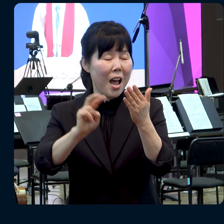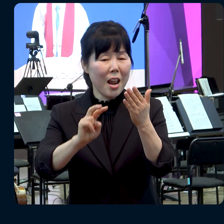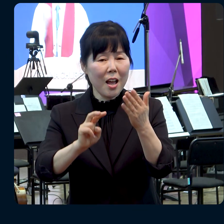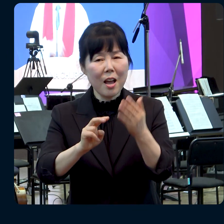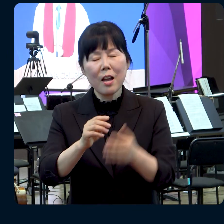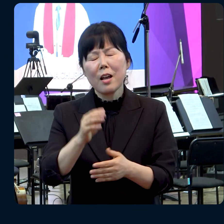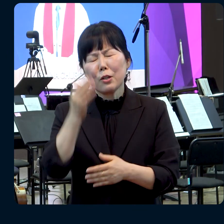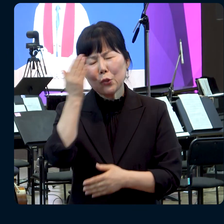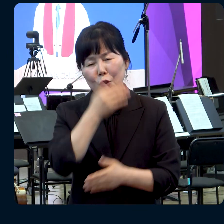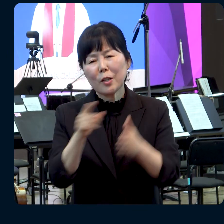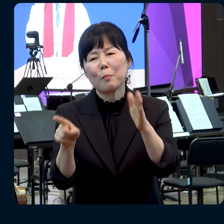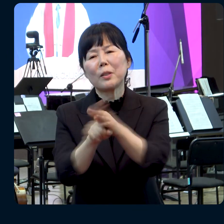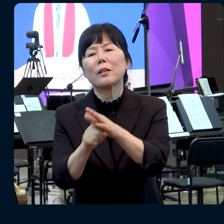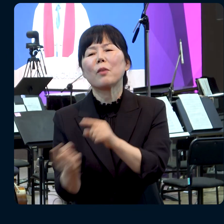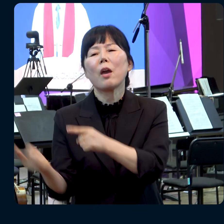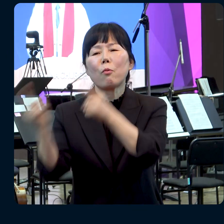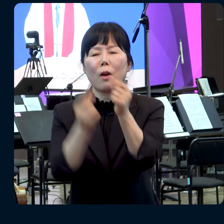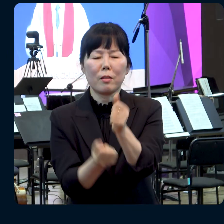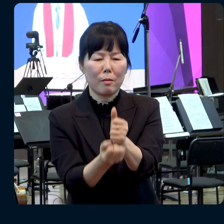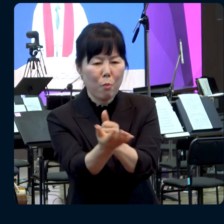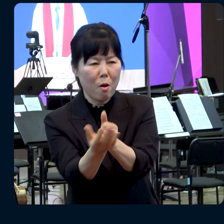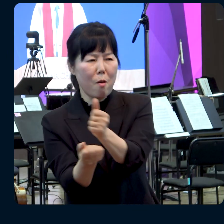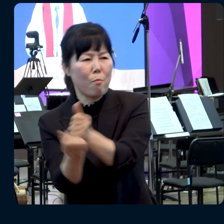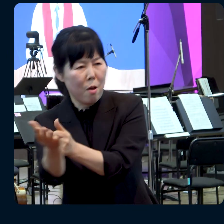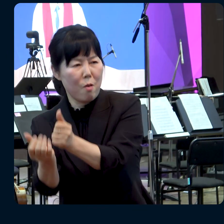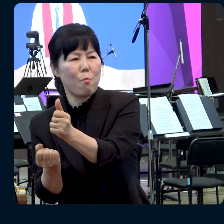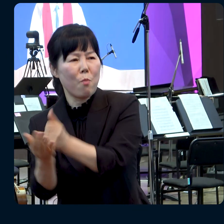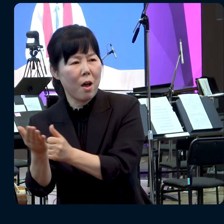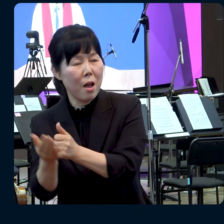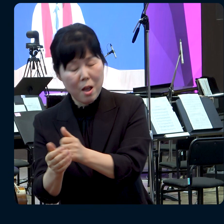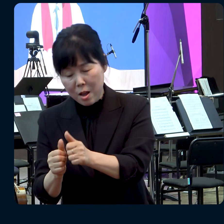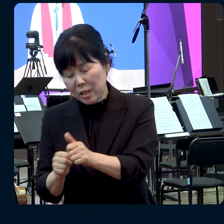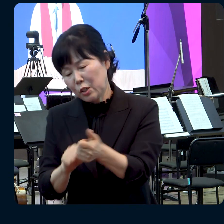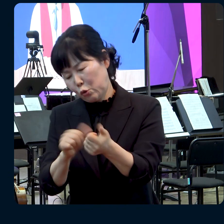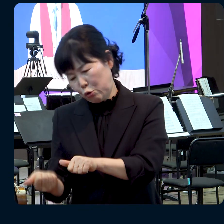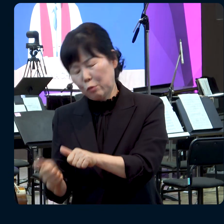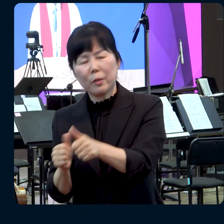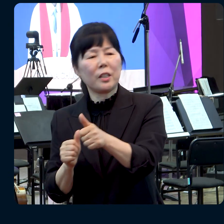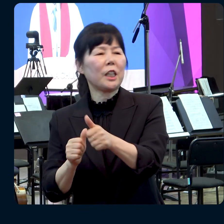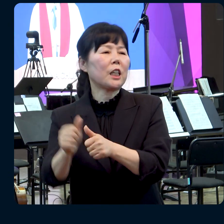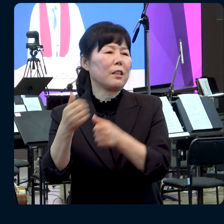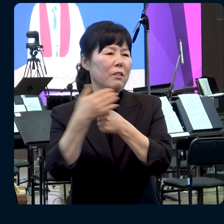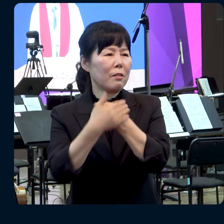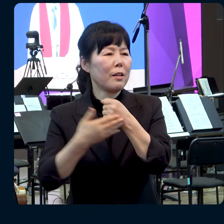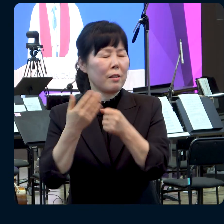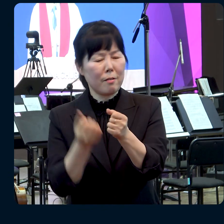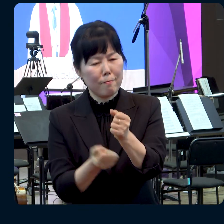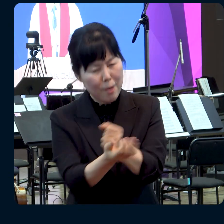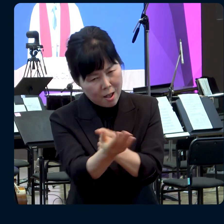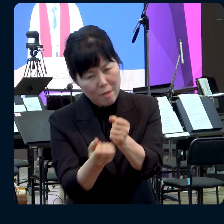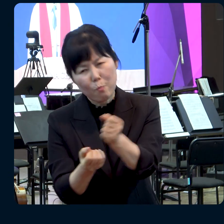믿음을 회복하면서 사망을 이기는 그런 은혜를 누렸던 것입니다.